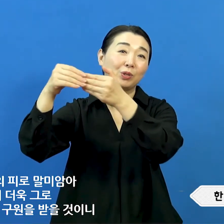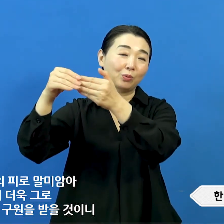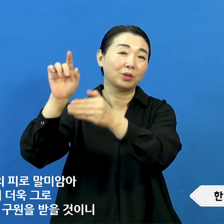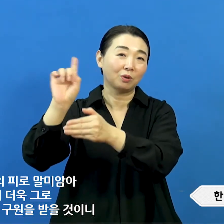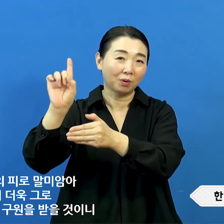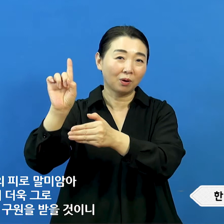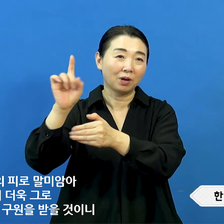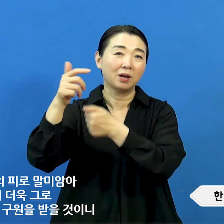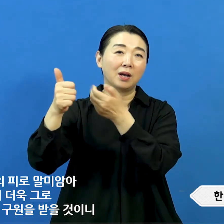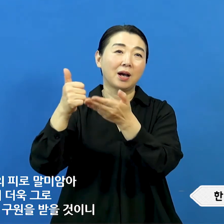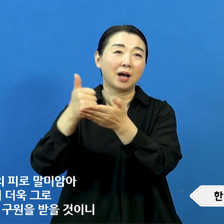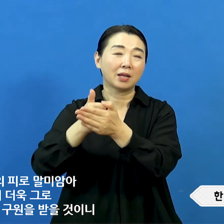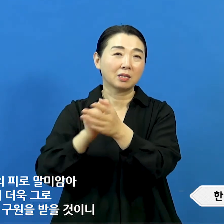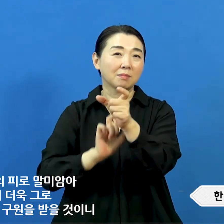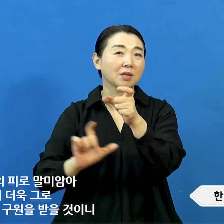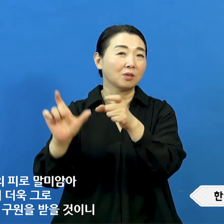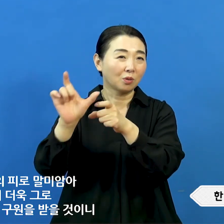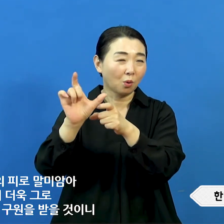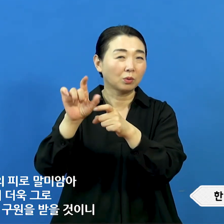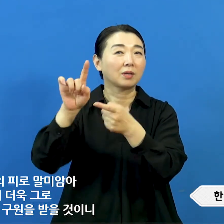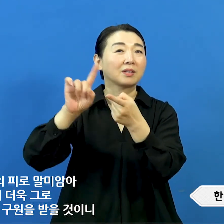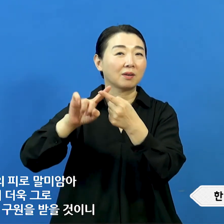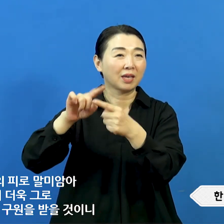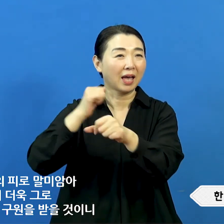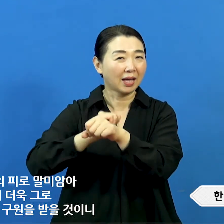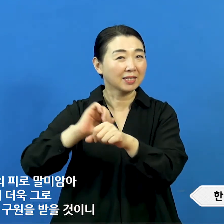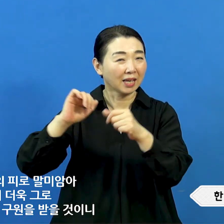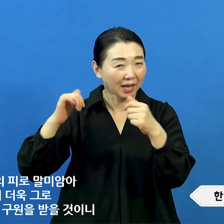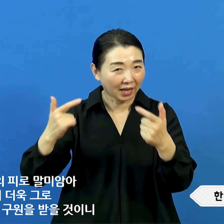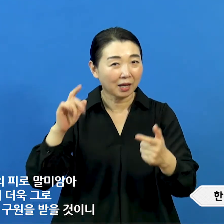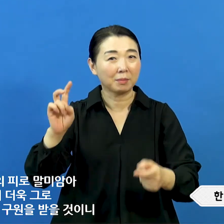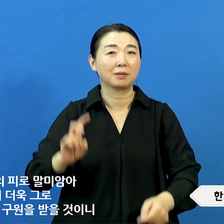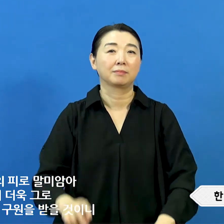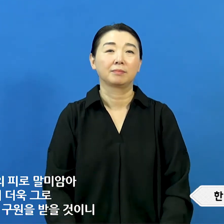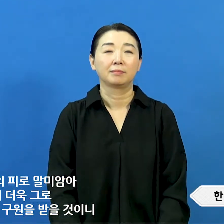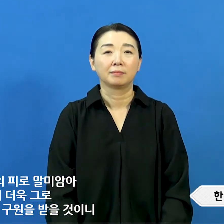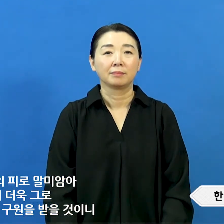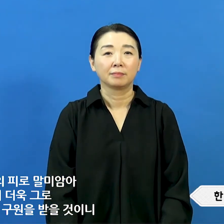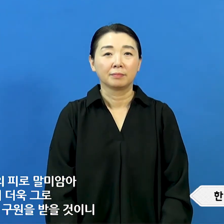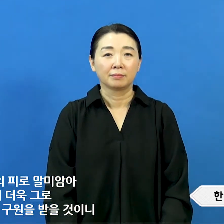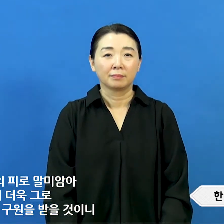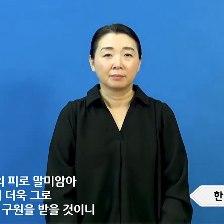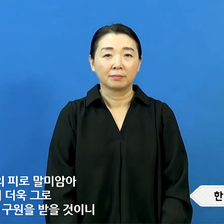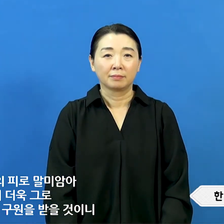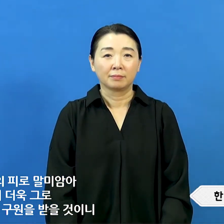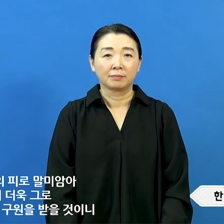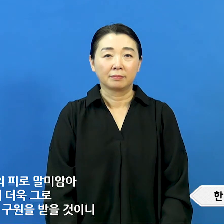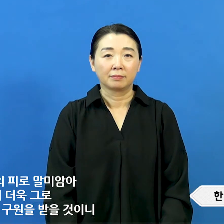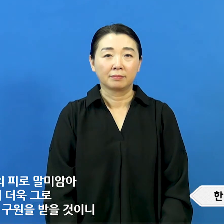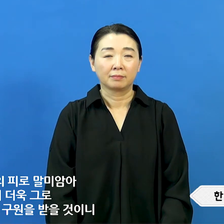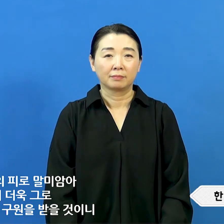것은 하나님이 더욱더 그렇게 하지 않겠느냐 하는 뜻입니다. 여러분,